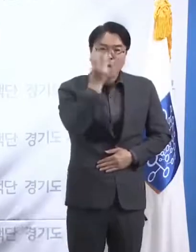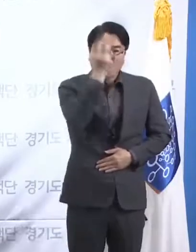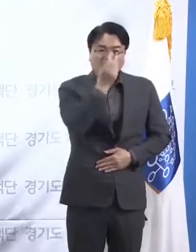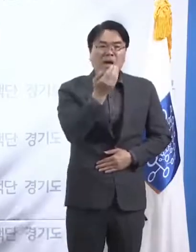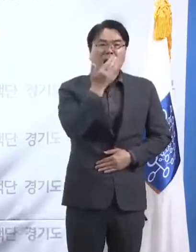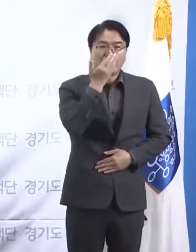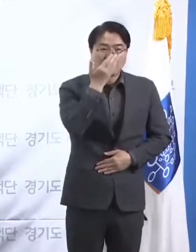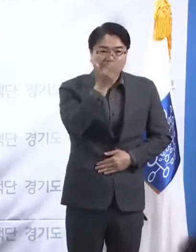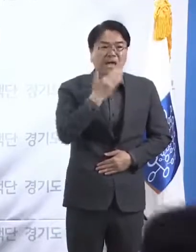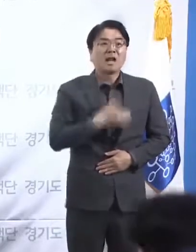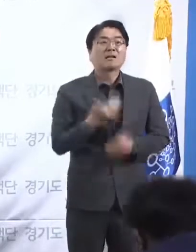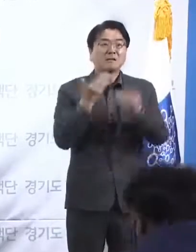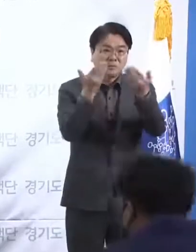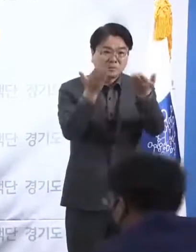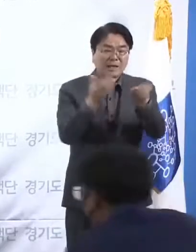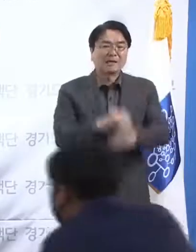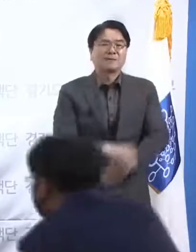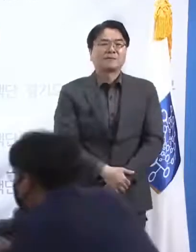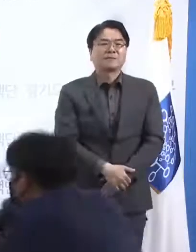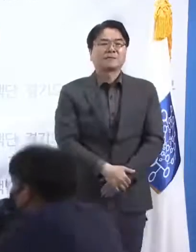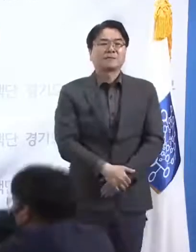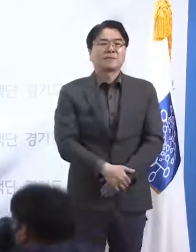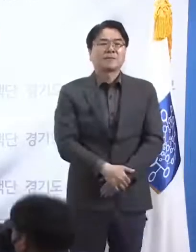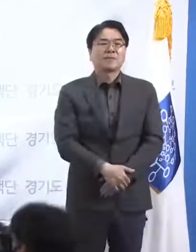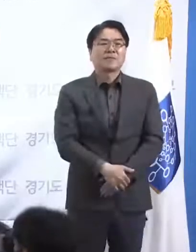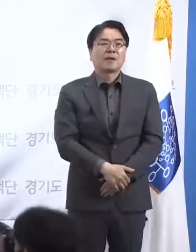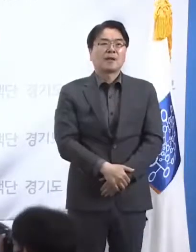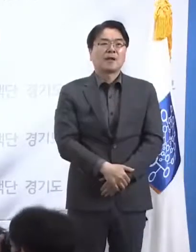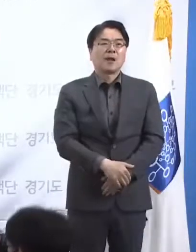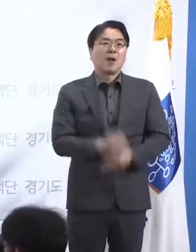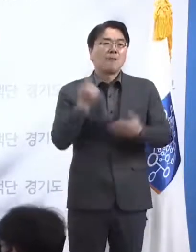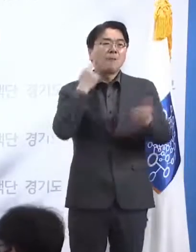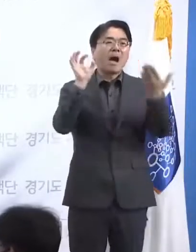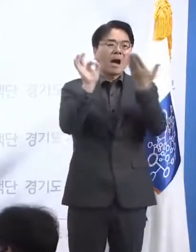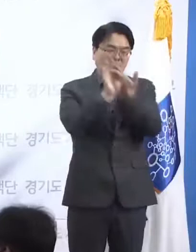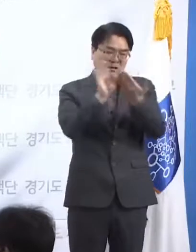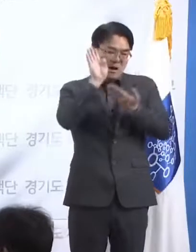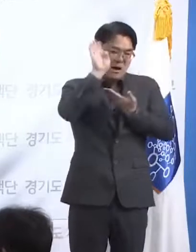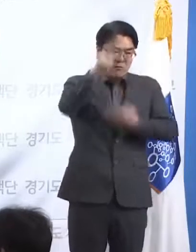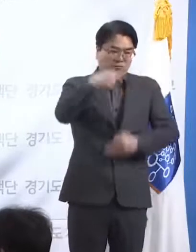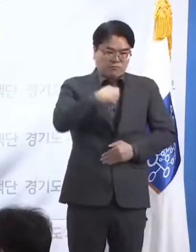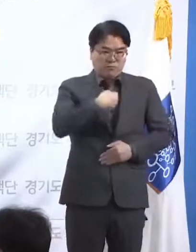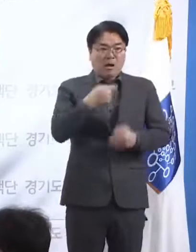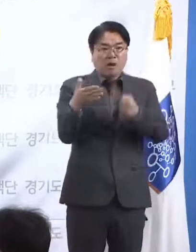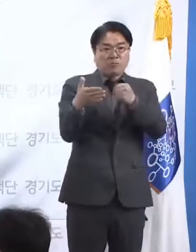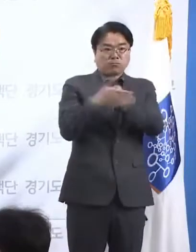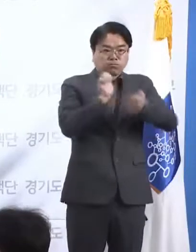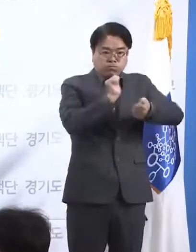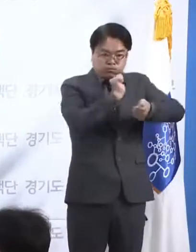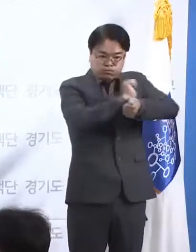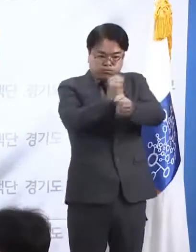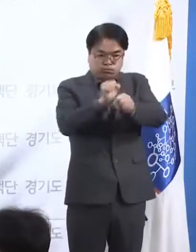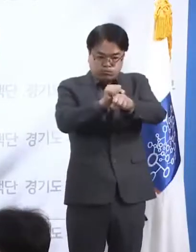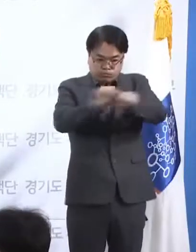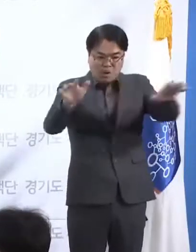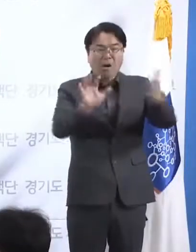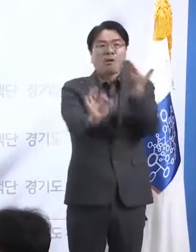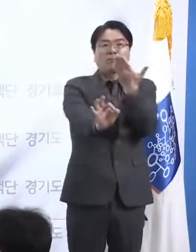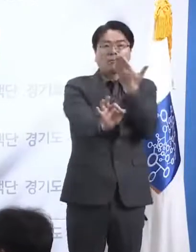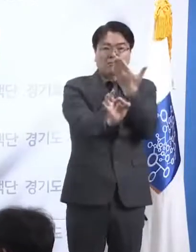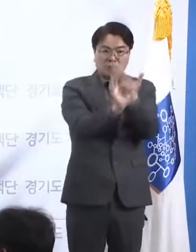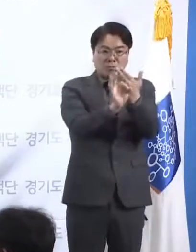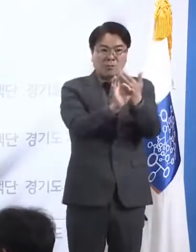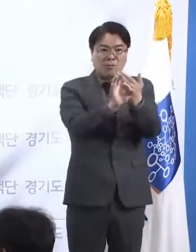한번 강조드립니다. 이후에 자신으로 인해서 감염이 확산될 경우에는 최초